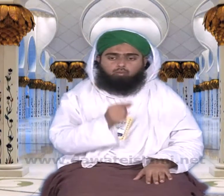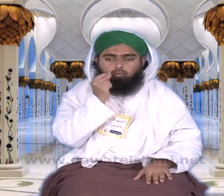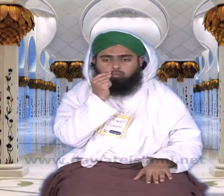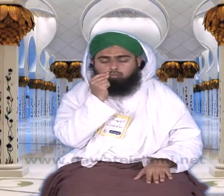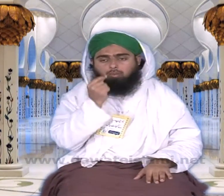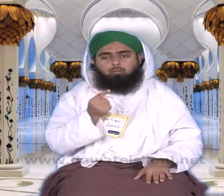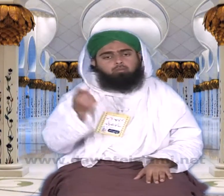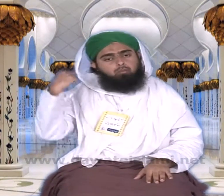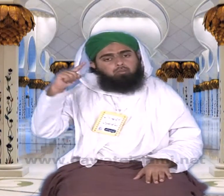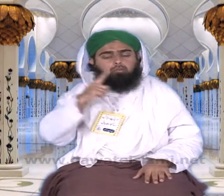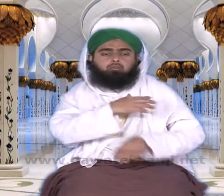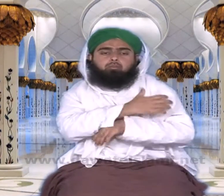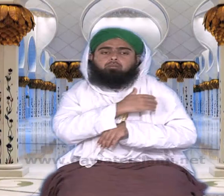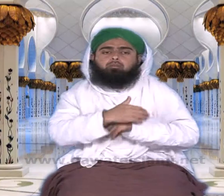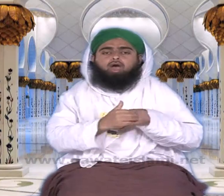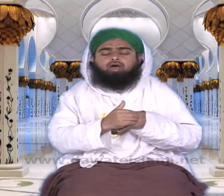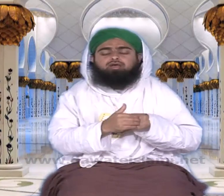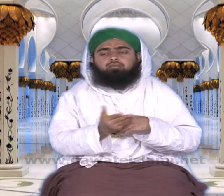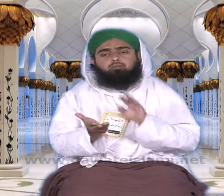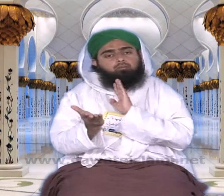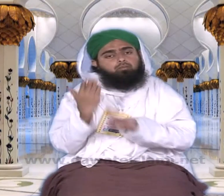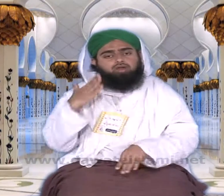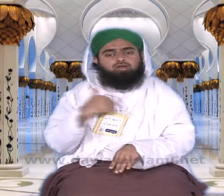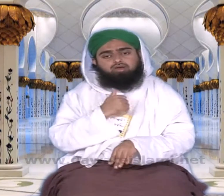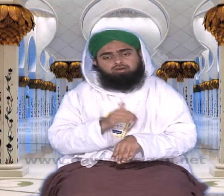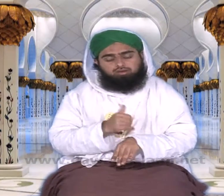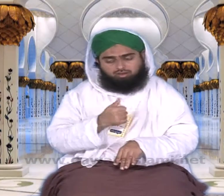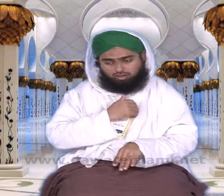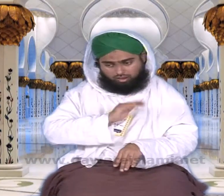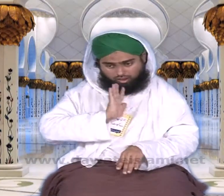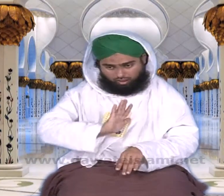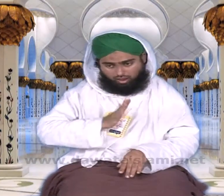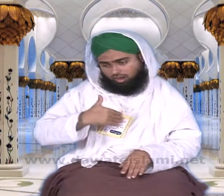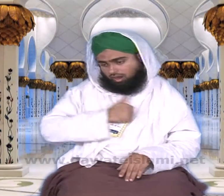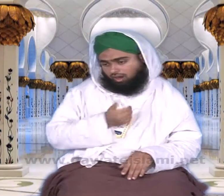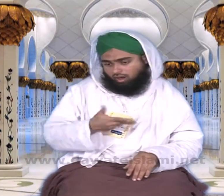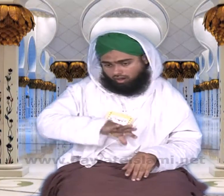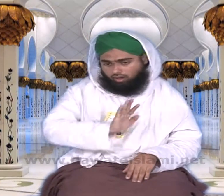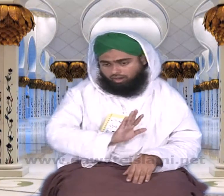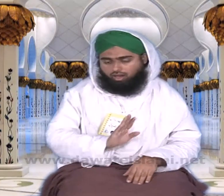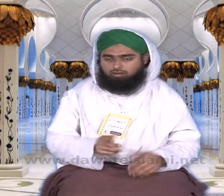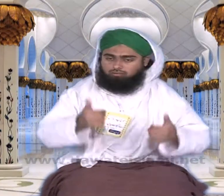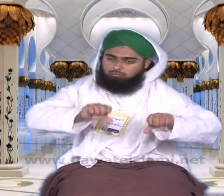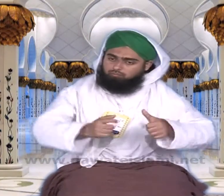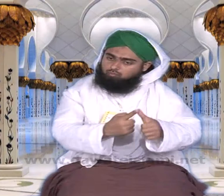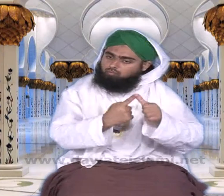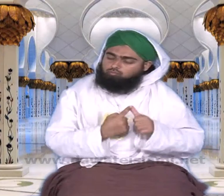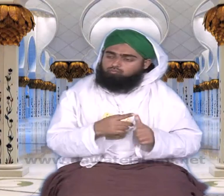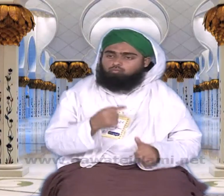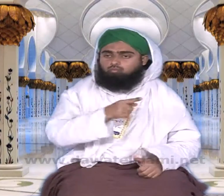پھر اپنے بھائی کے بارے میں پوچھا کہ وہ جو ہر نادار بھائی تھا اس کا کیا ہوگا تو اس نے کہا کہ وہ بھائی بھی اب نیکوں میں سے ہیں